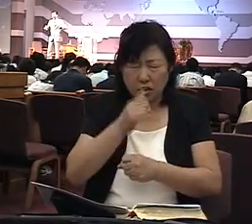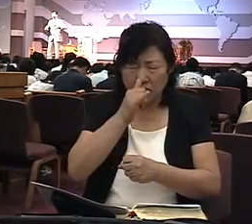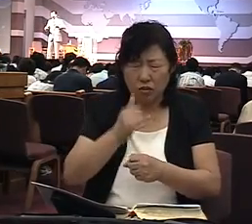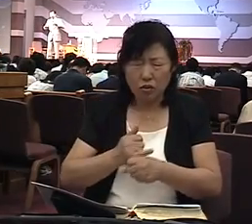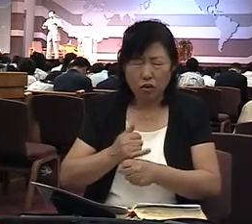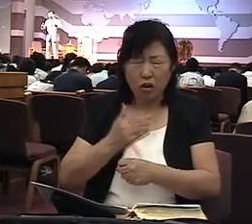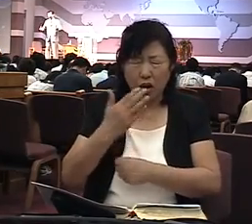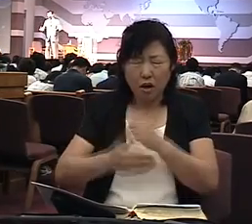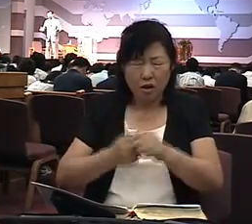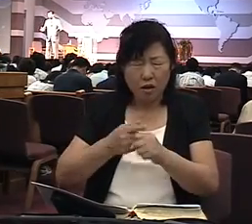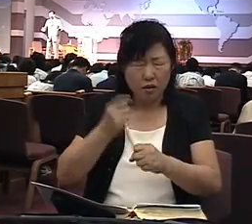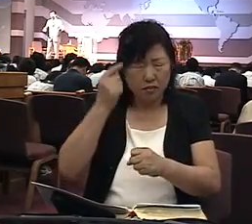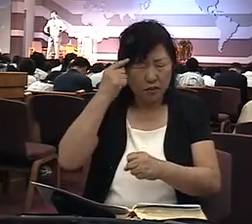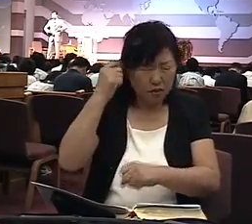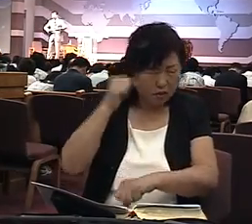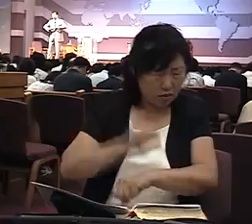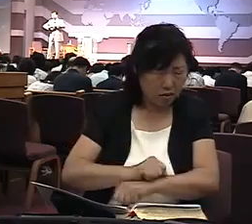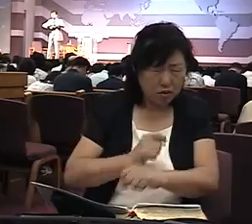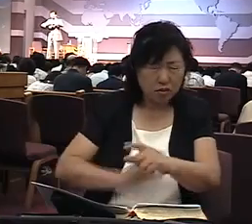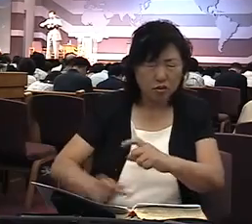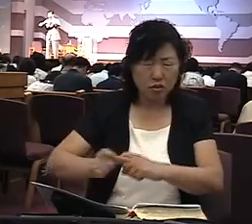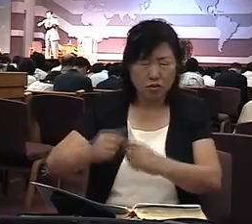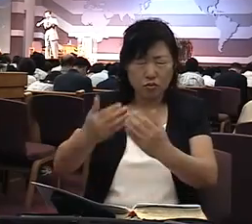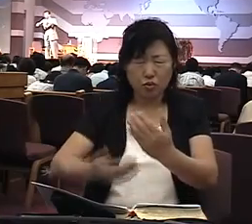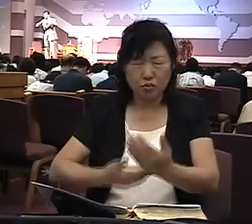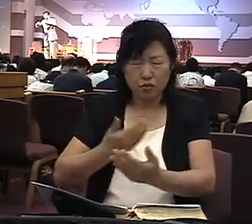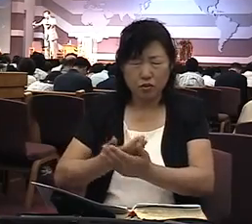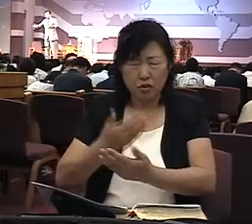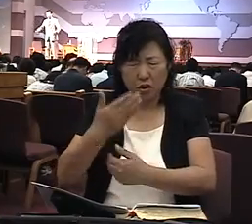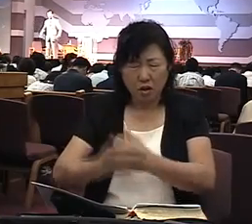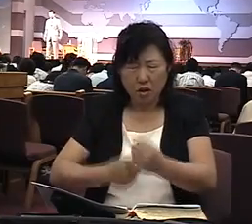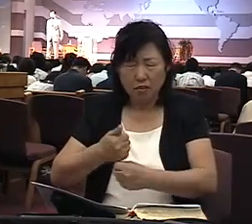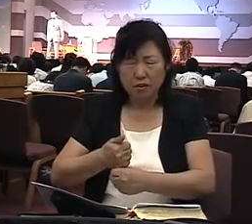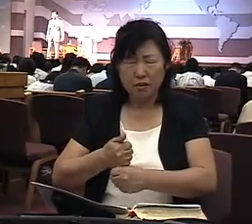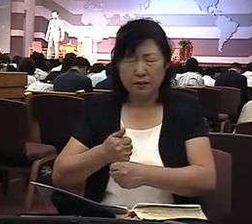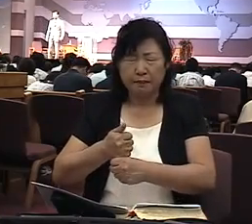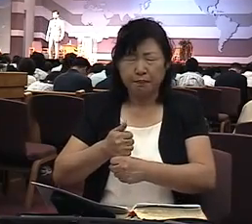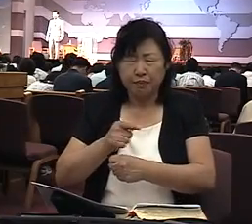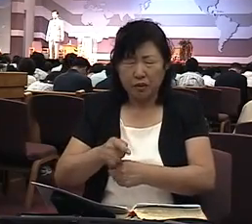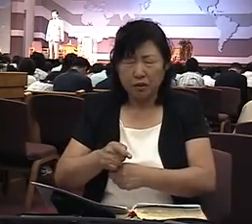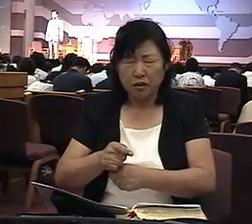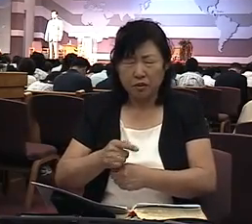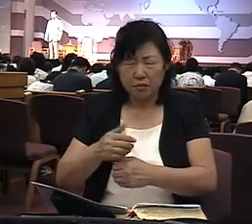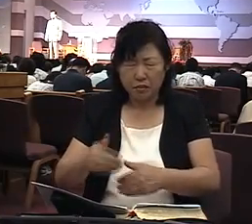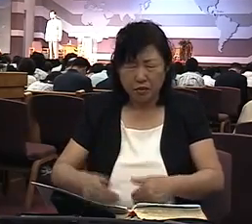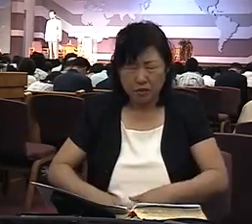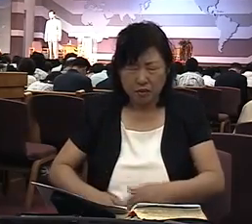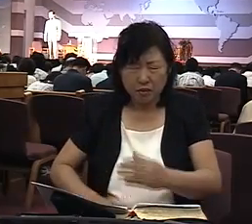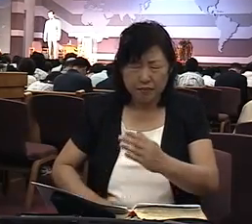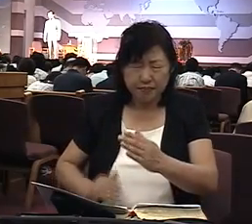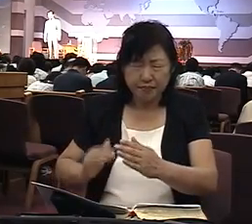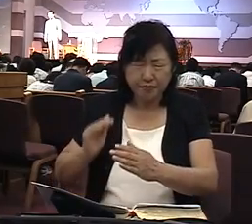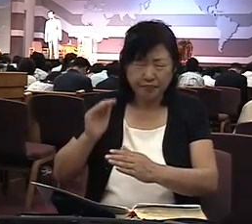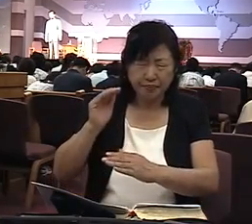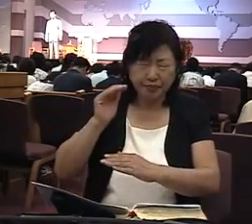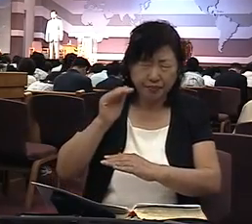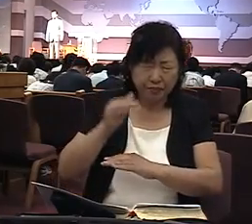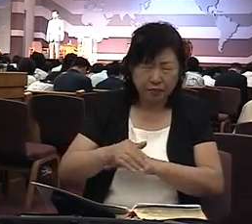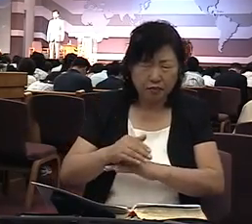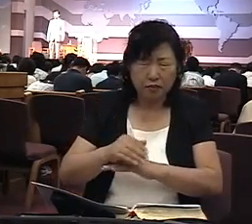인간의 한계와 우리의 아버지 피곤의 한계를 뛰어넘어 주님의 은혜로 감당할 수 있는 사명 허락하여